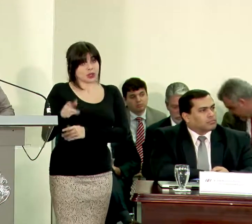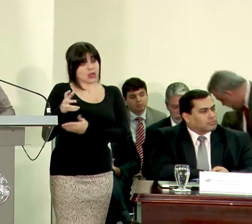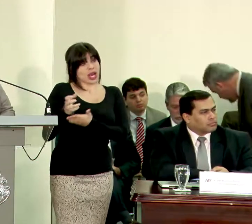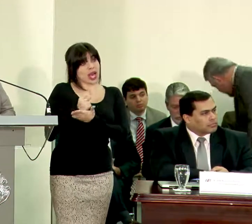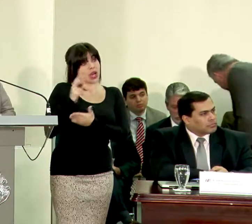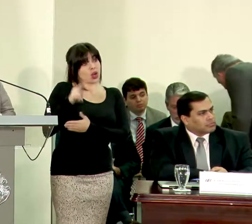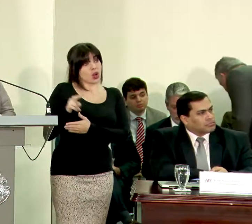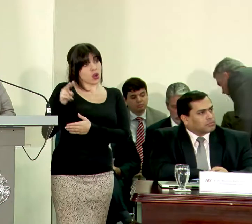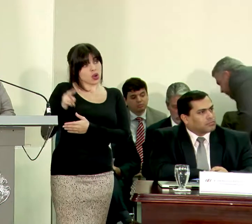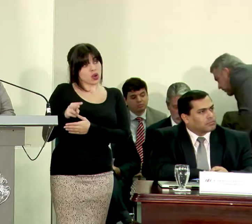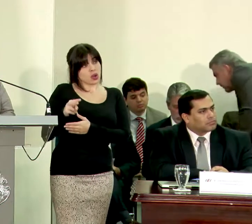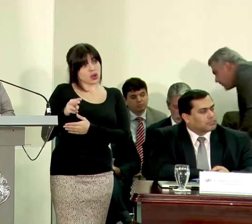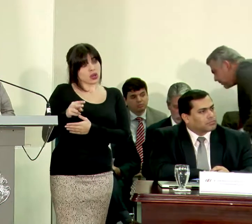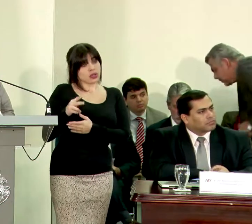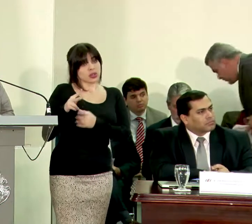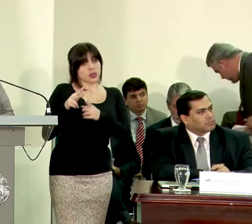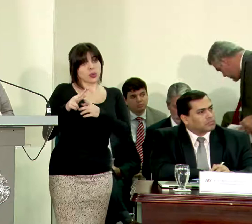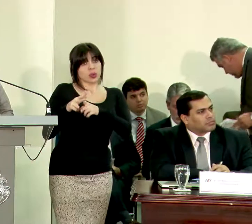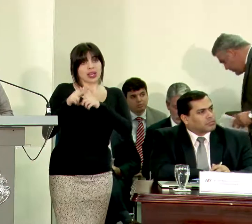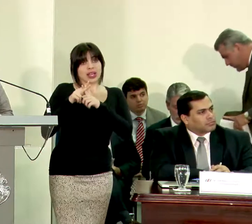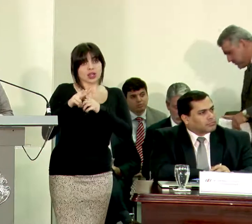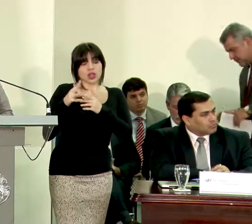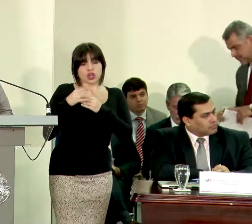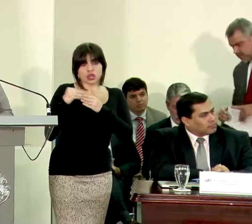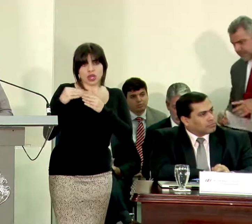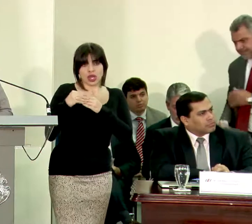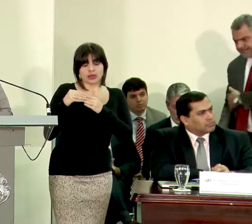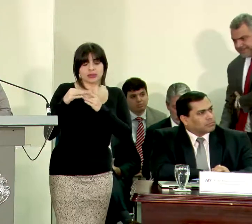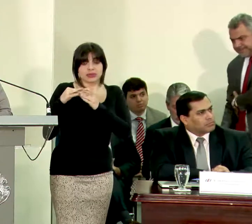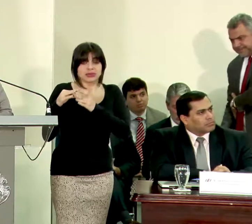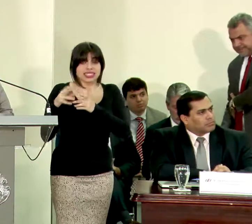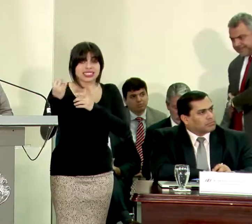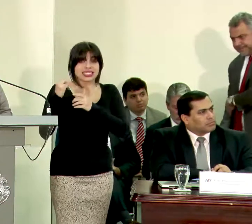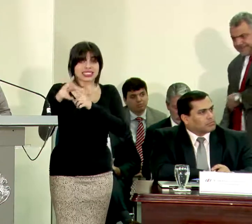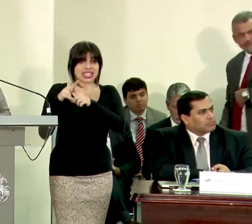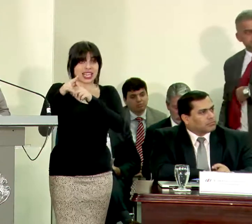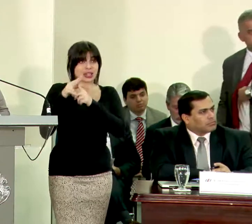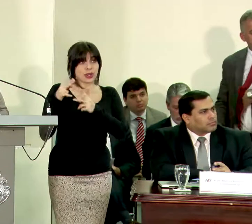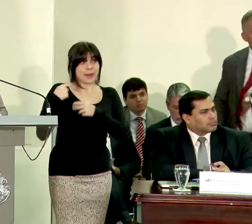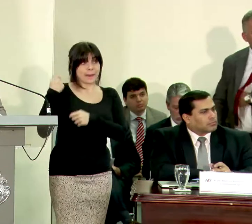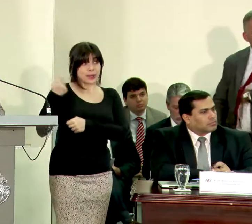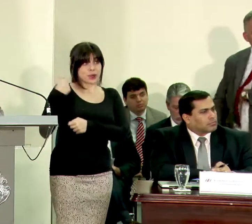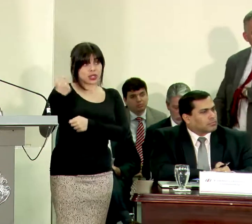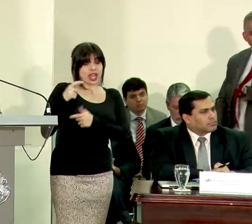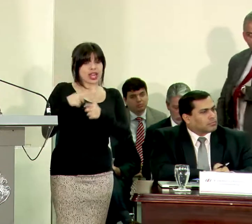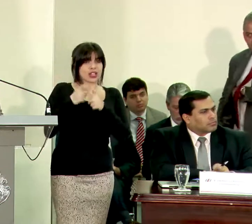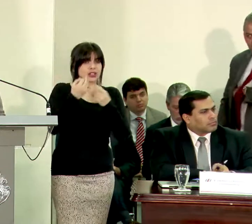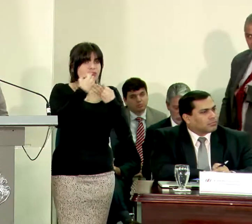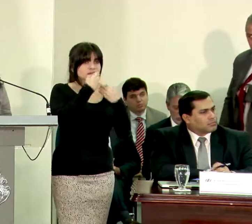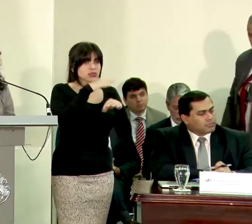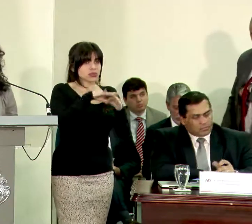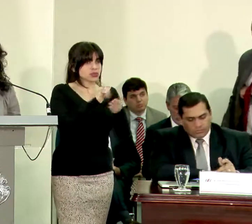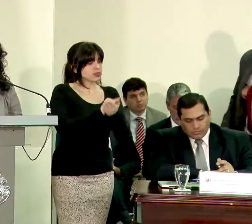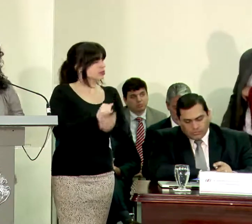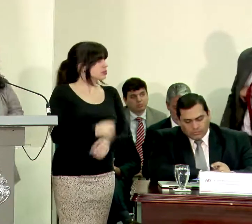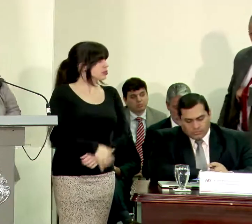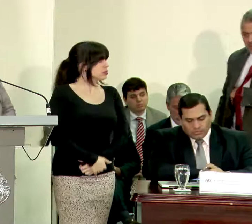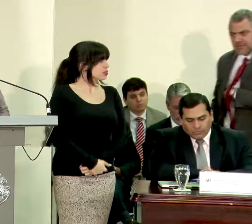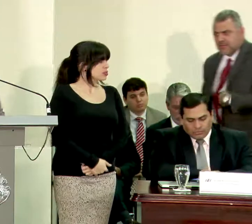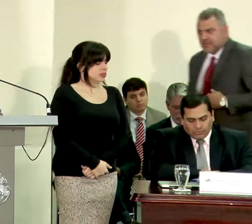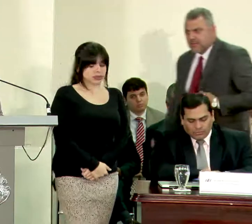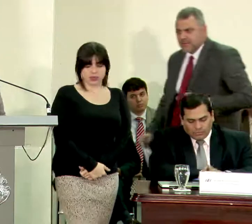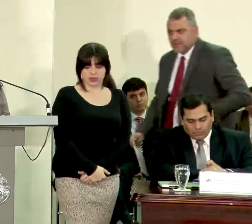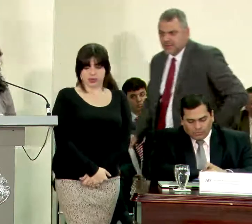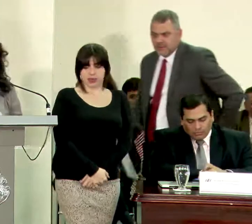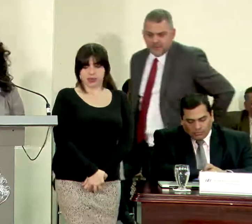en colones accesar a un crédito en dólares, sobre todo créditos hipotecarios. Entonces, quería una reacción al respecto. Gracias.